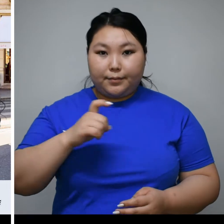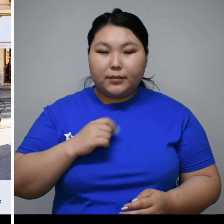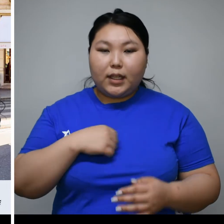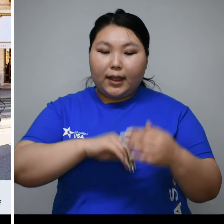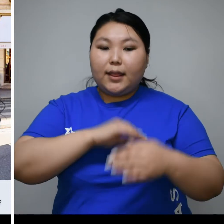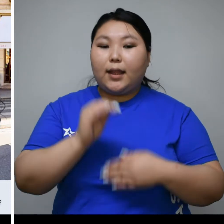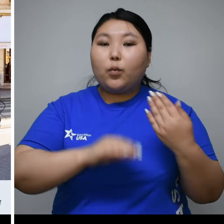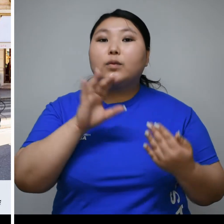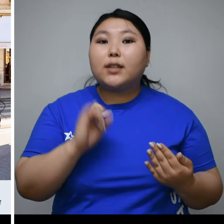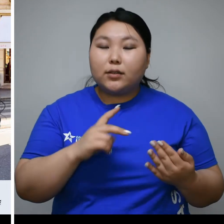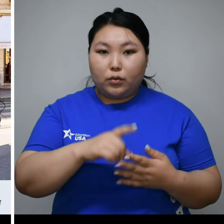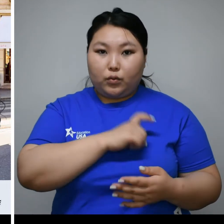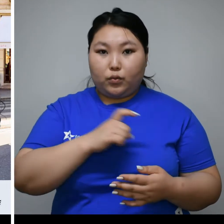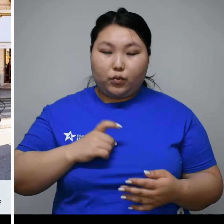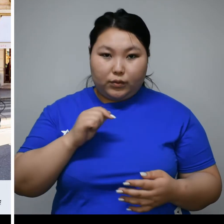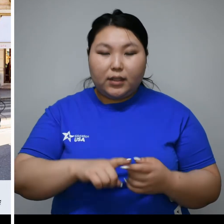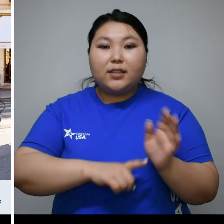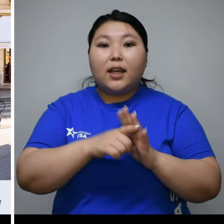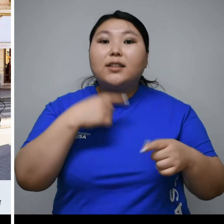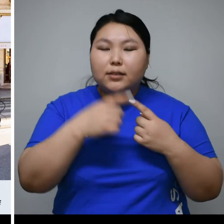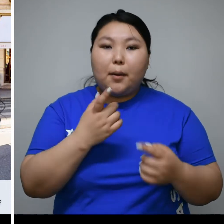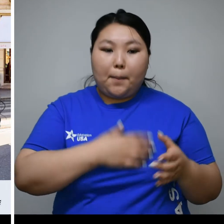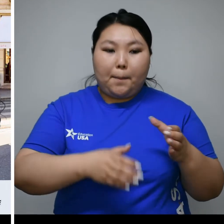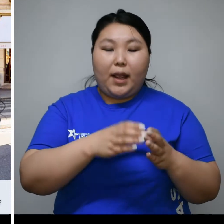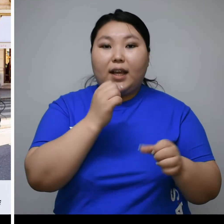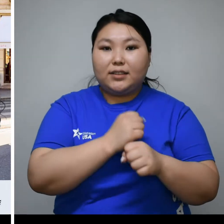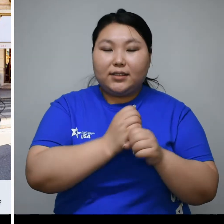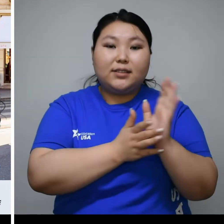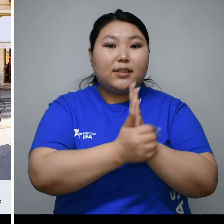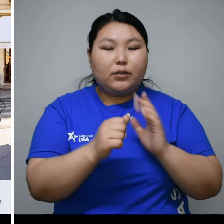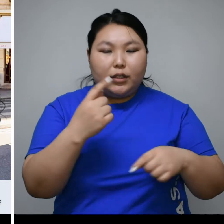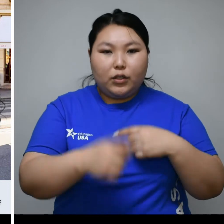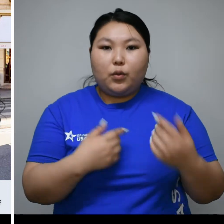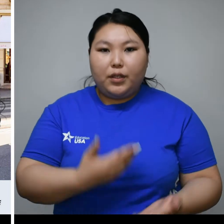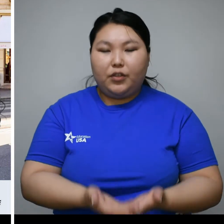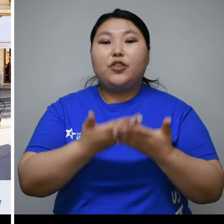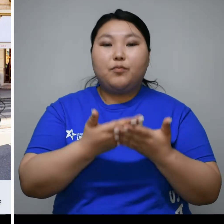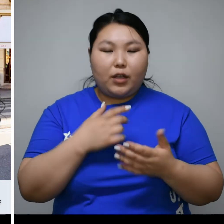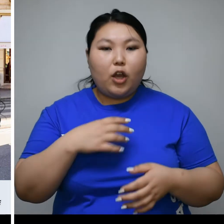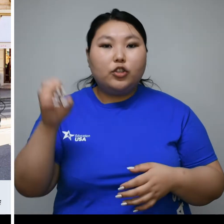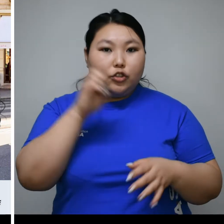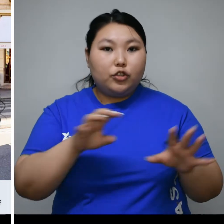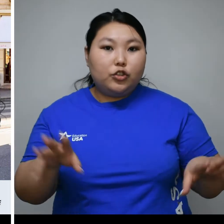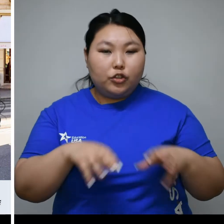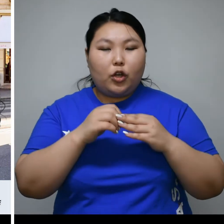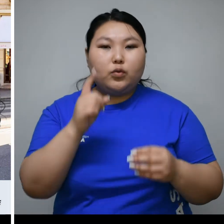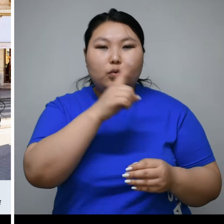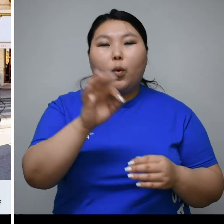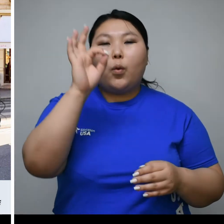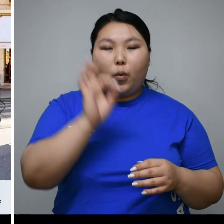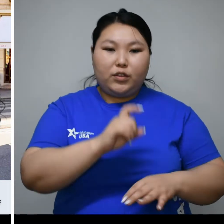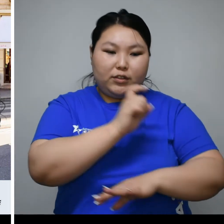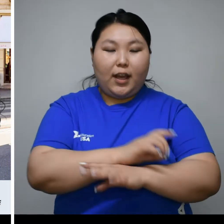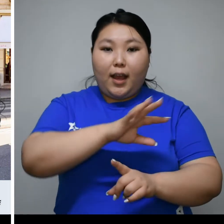болохоор давуу талын хувьд эхлээд ярахад багаар ажиллах чадварыг илүү дэмжсэн. Ерөнхийдөө за